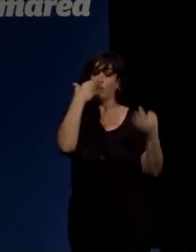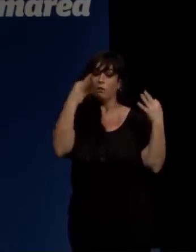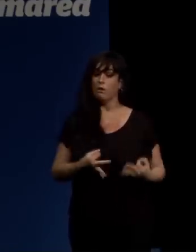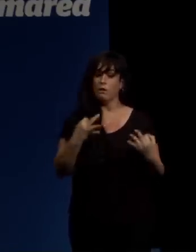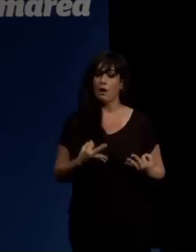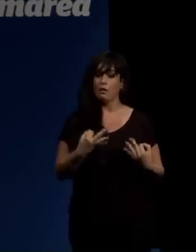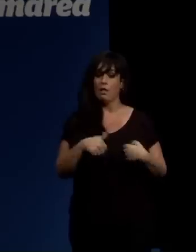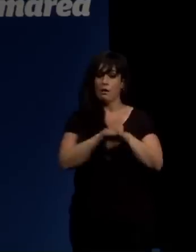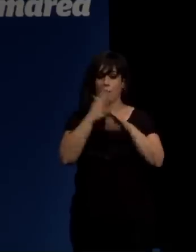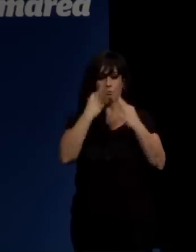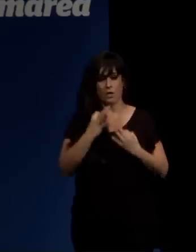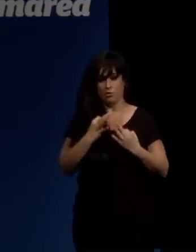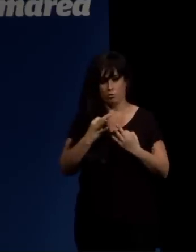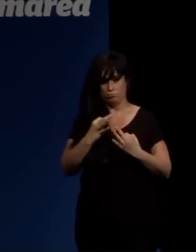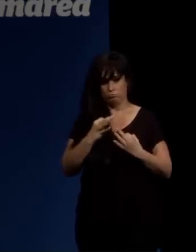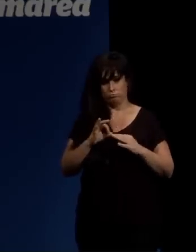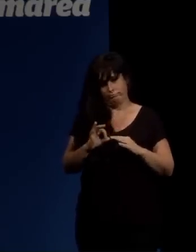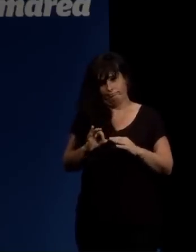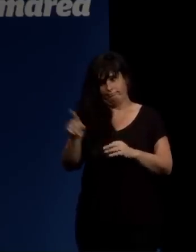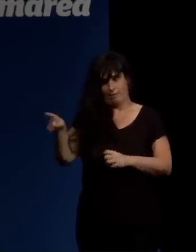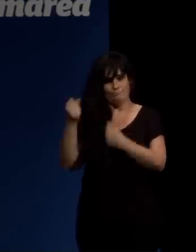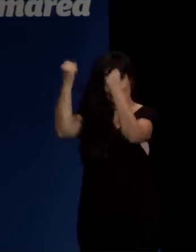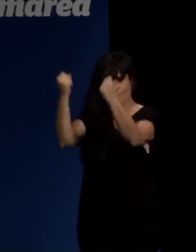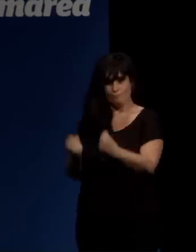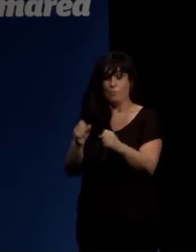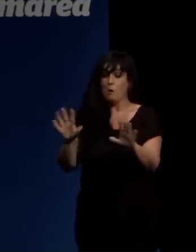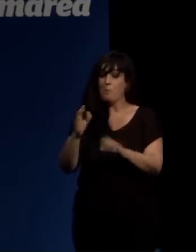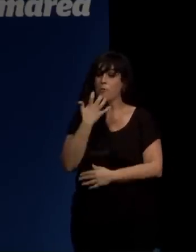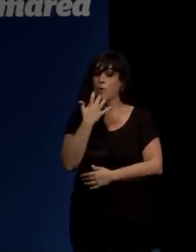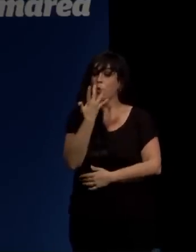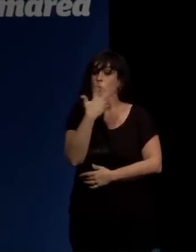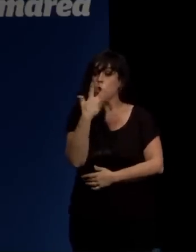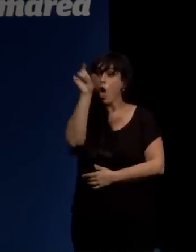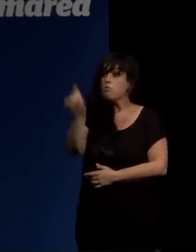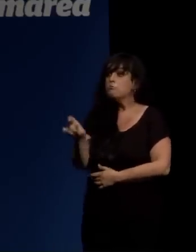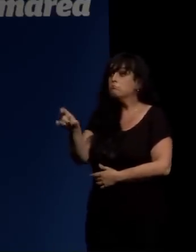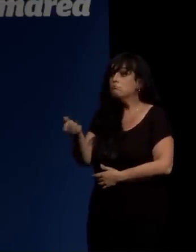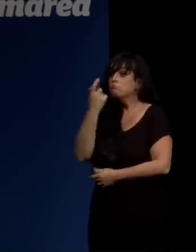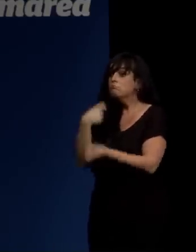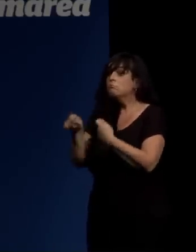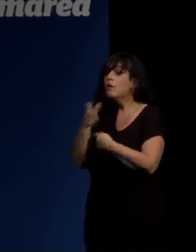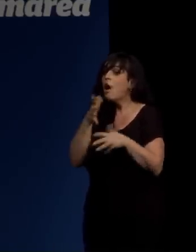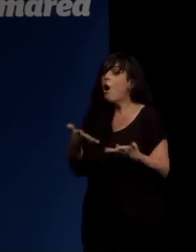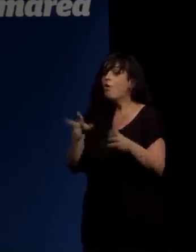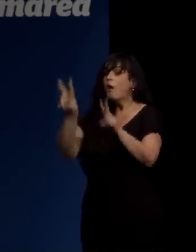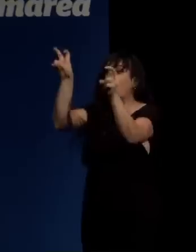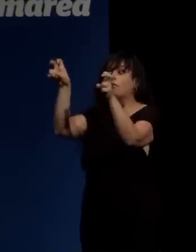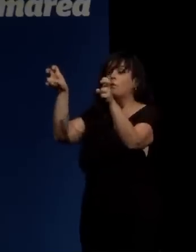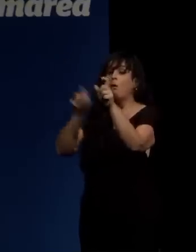amistades perigosas eran a súa especialidade. Lembra de San Maciel Dorado. Agora ninguén fala del. Bueno,